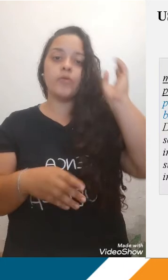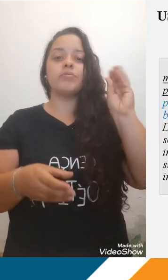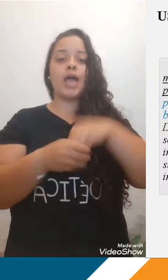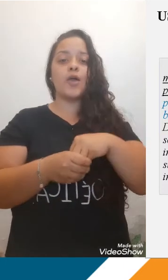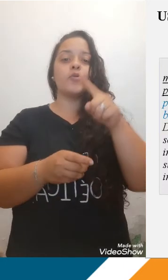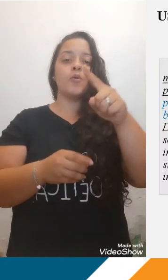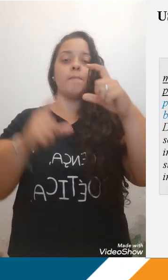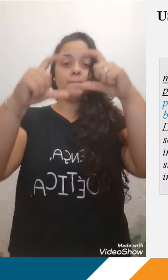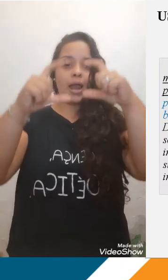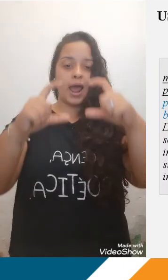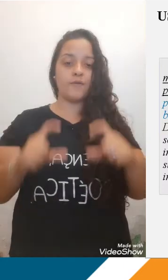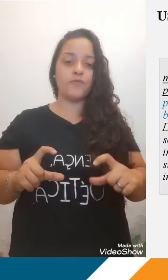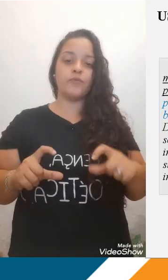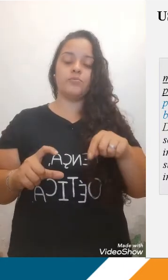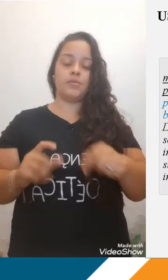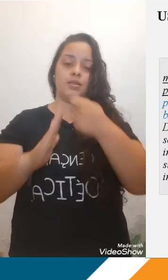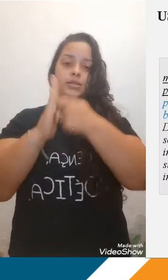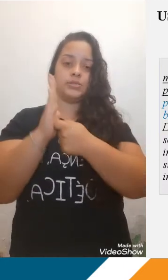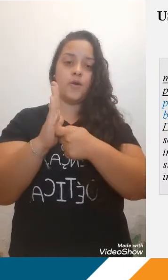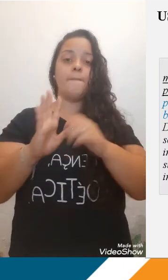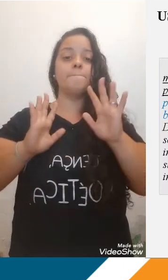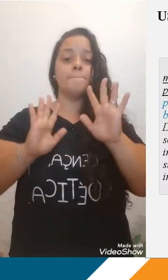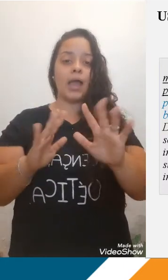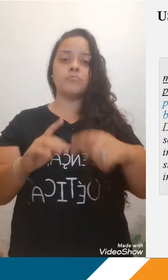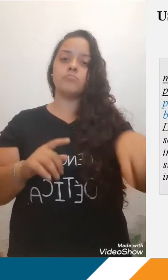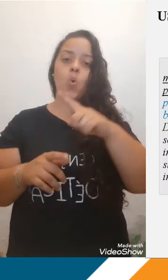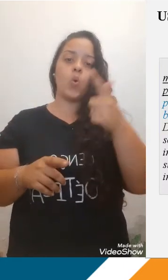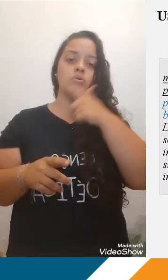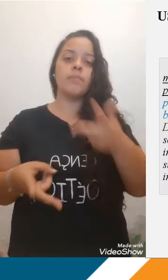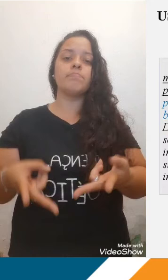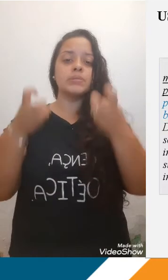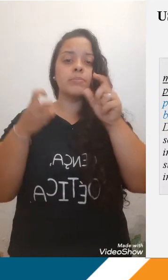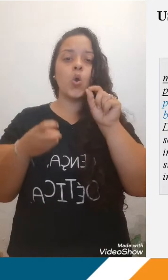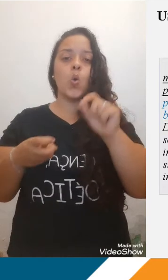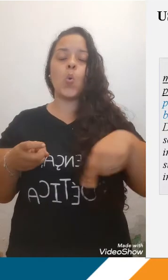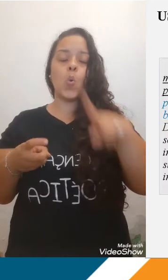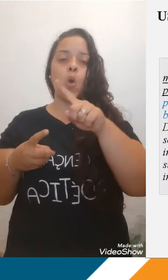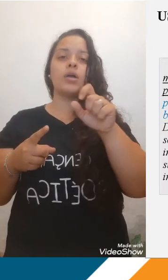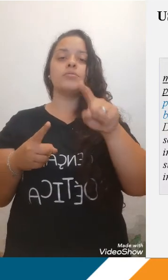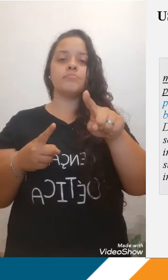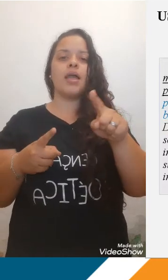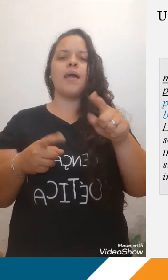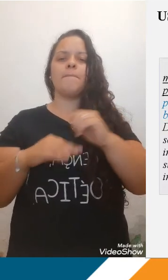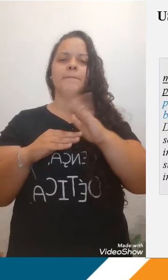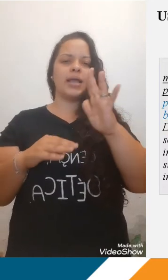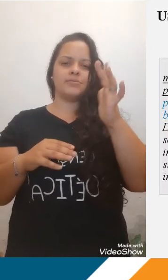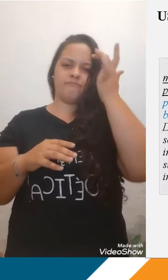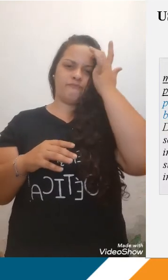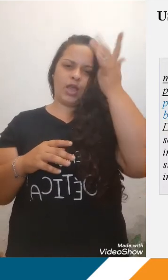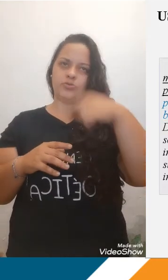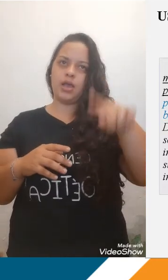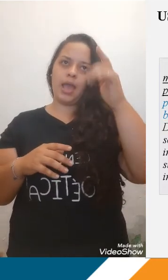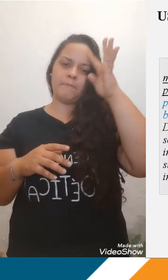de parágrafos da redação. Mais ainda, vocês conseguiram perceber que o repertório sociocultural ele é um elemento mais simples do que